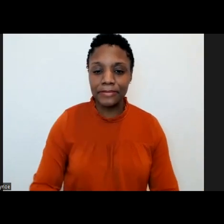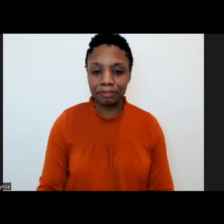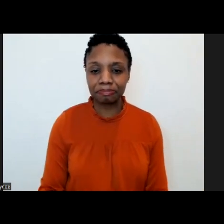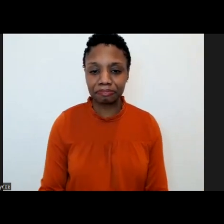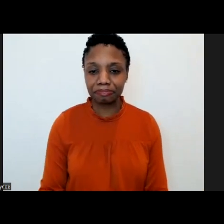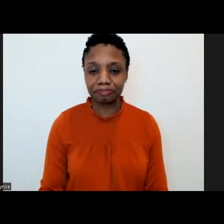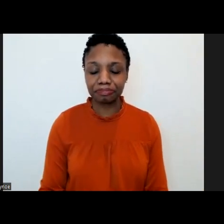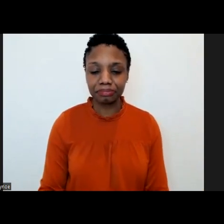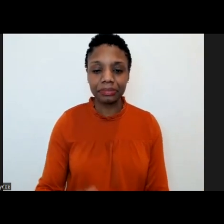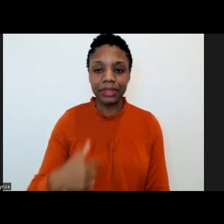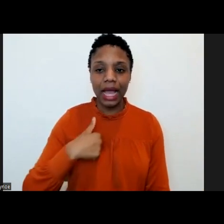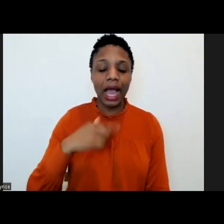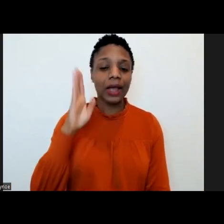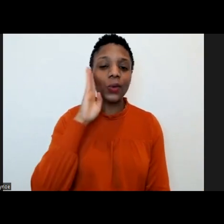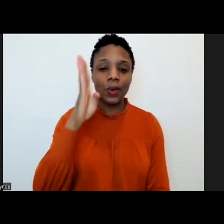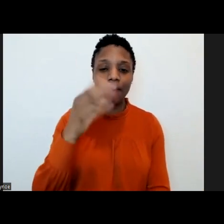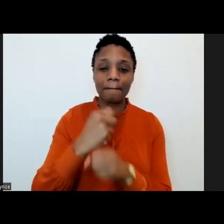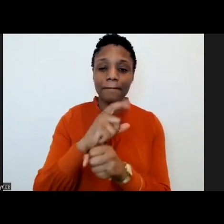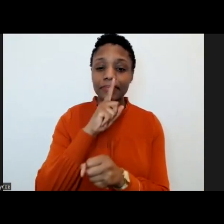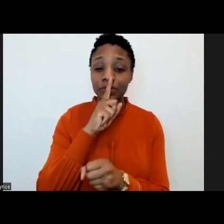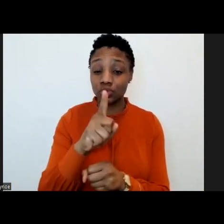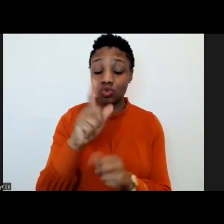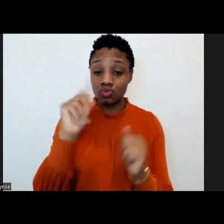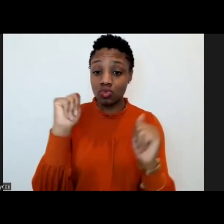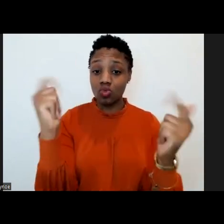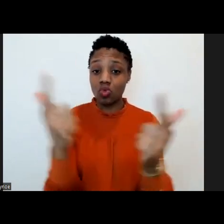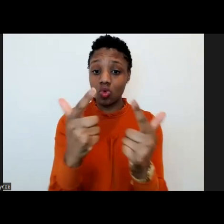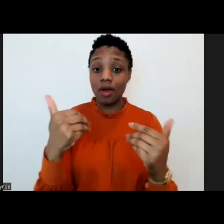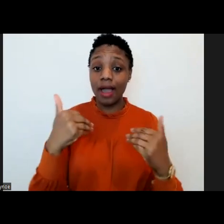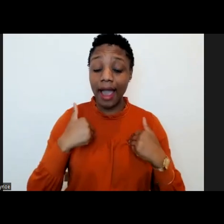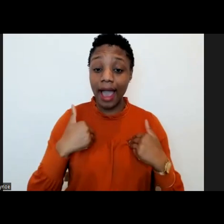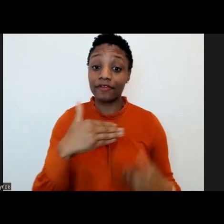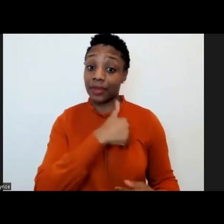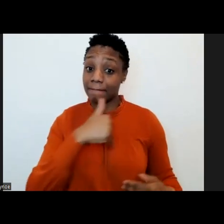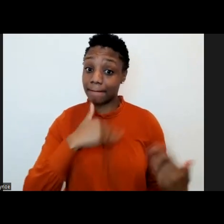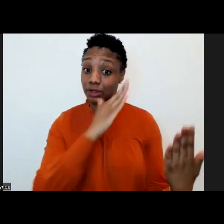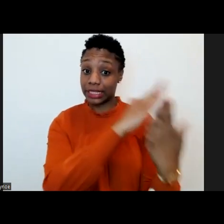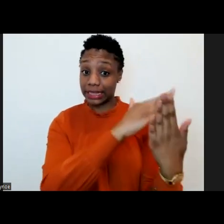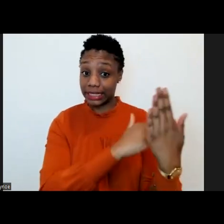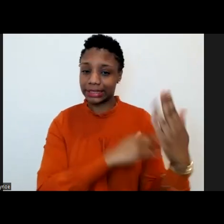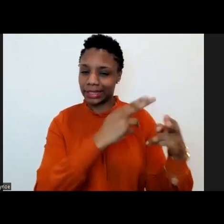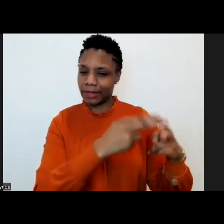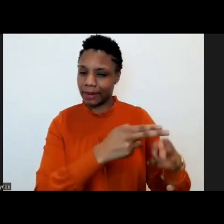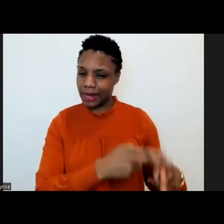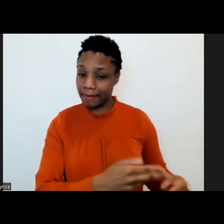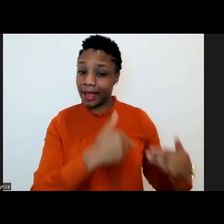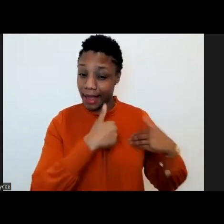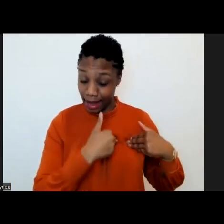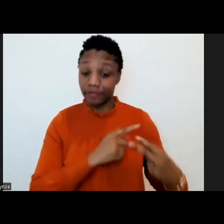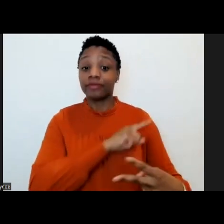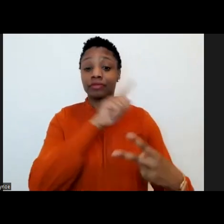enlace para que ustedes puedan eh Me voy a asegurar que todas las personas tengan